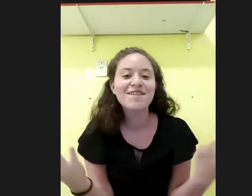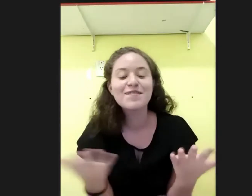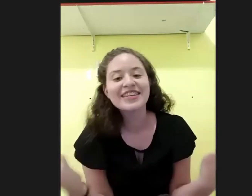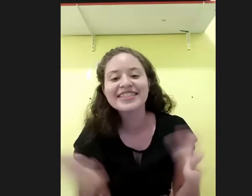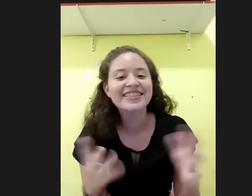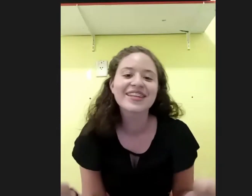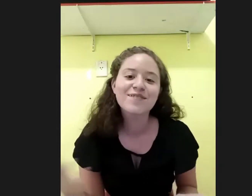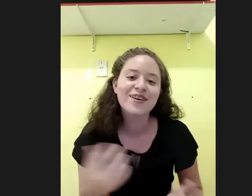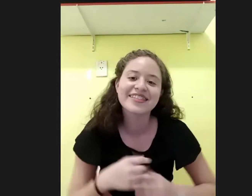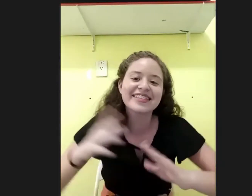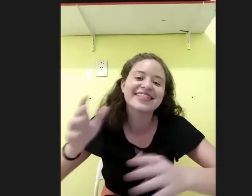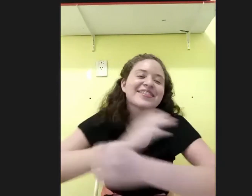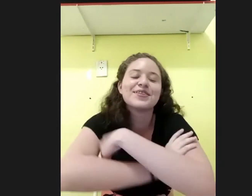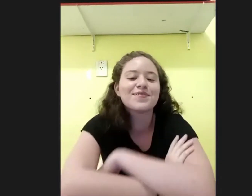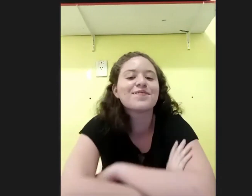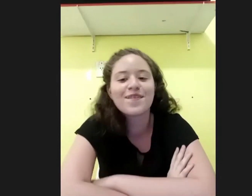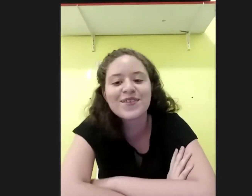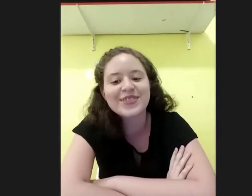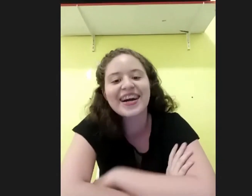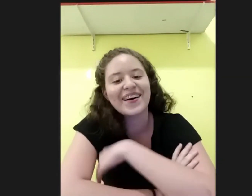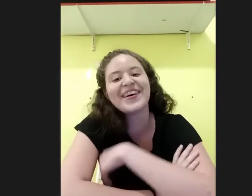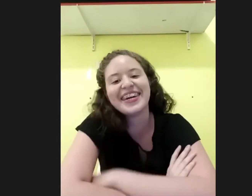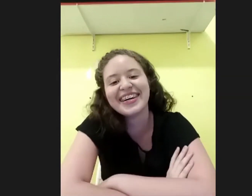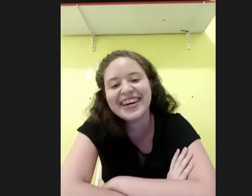mais tão nervosa, isso está sendo muito bom, muito legal.